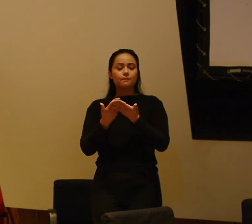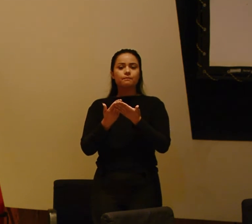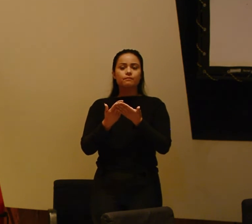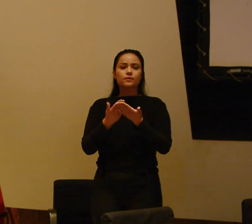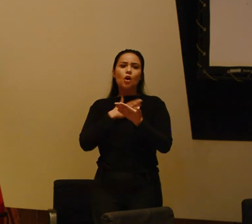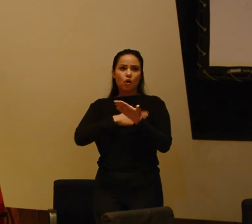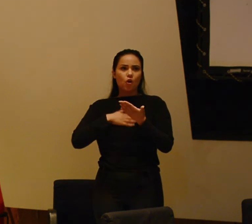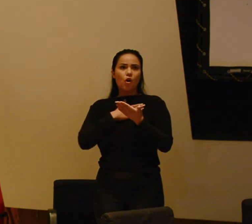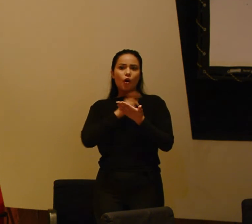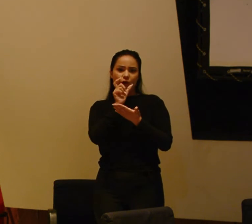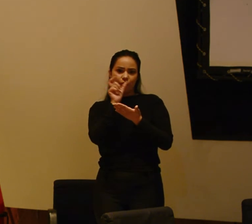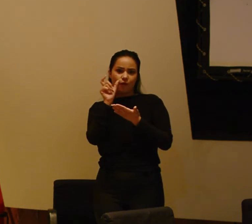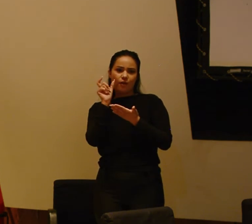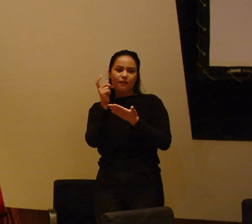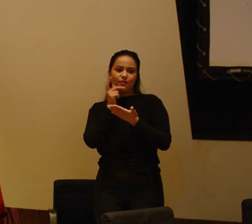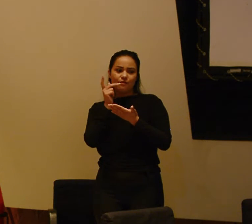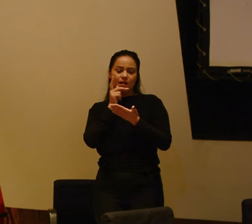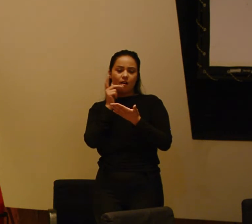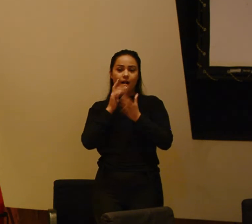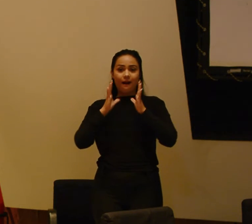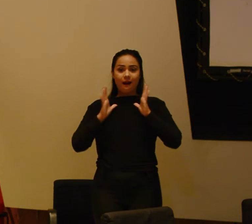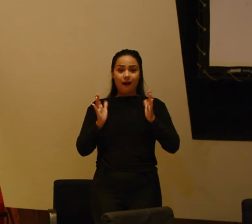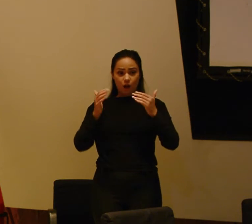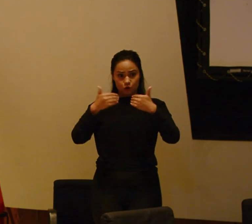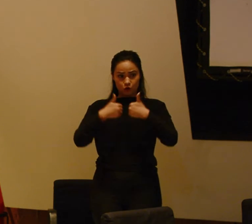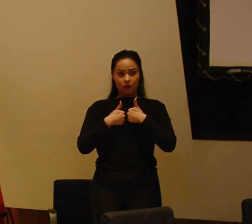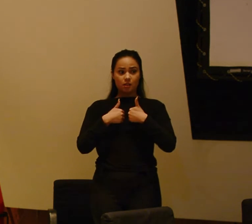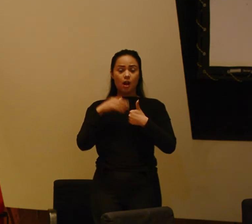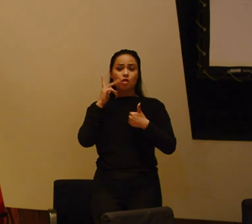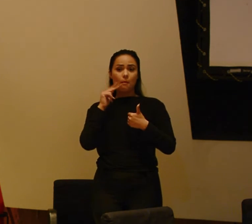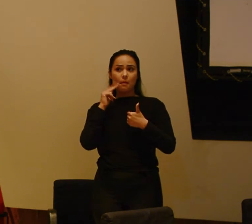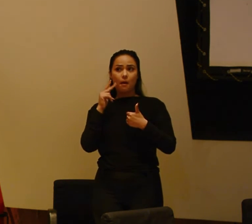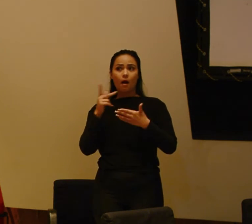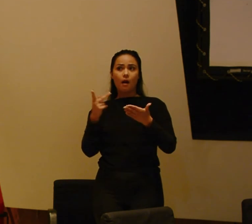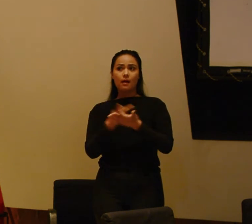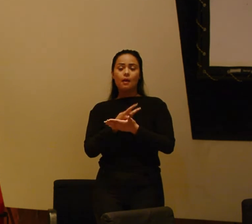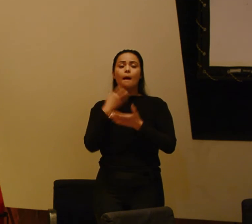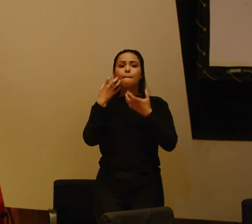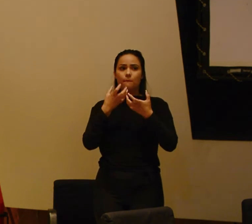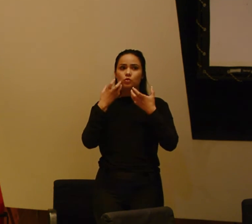gosto bastante dessa frase da Brescia, que ela fala que os autistas normalmente reagem à música quando